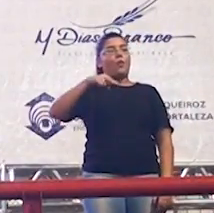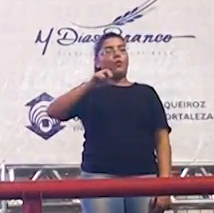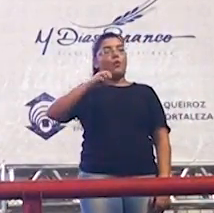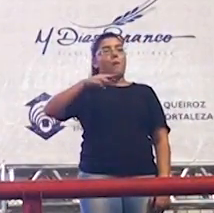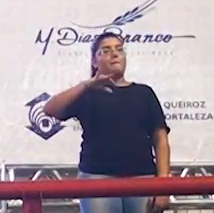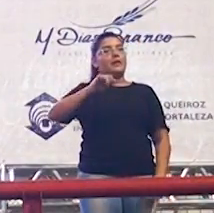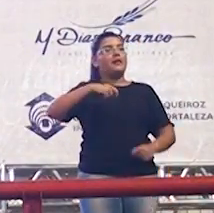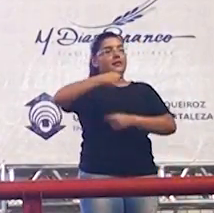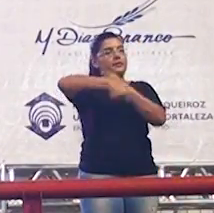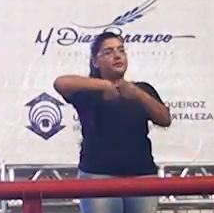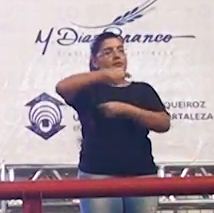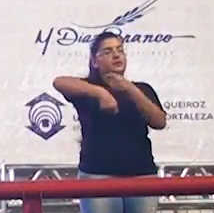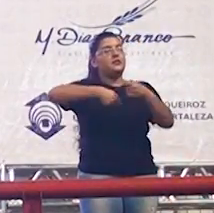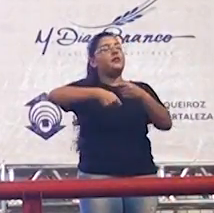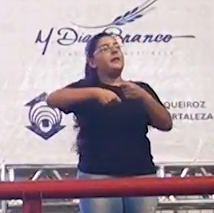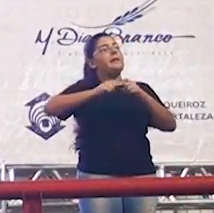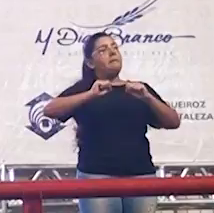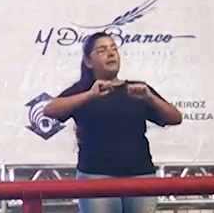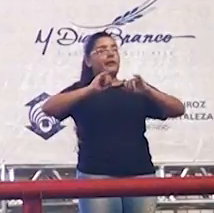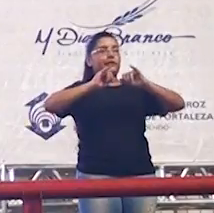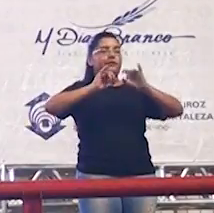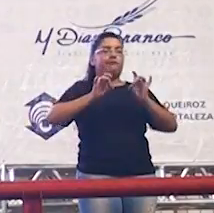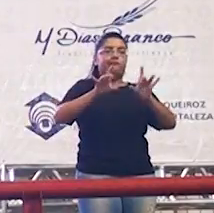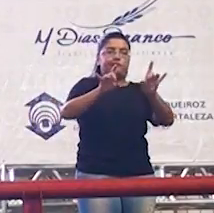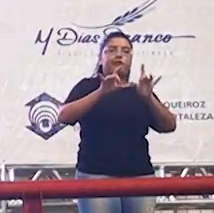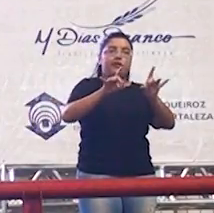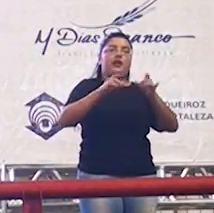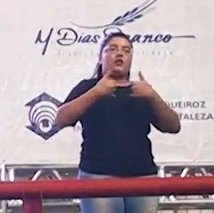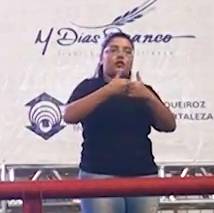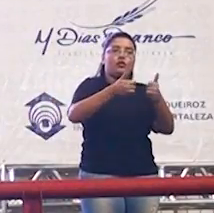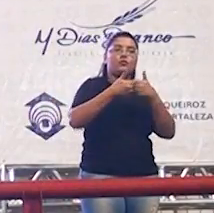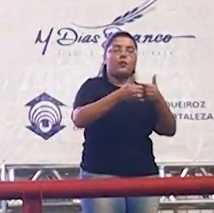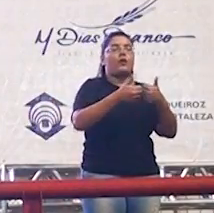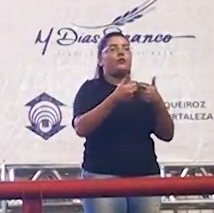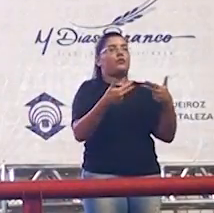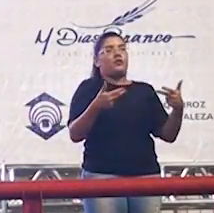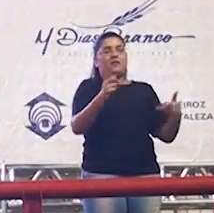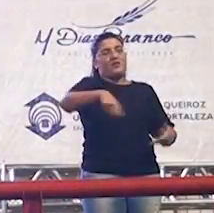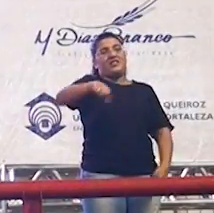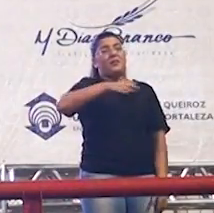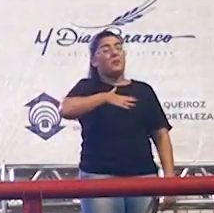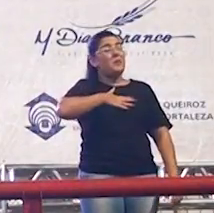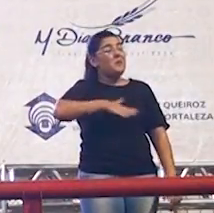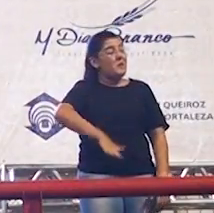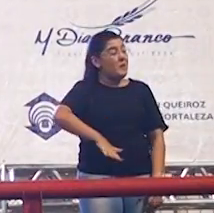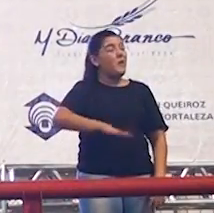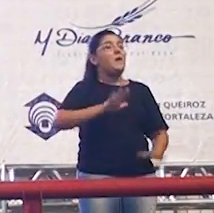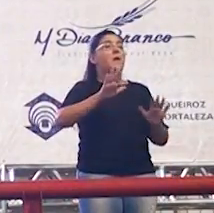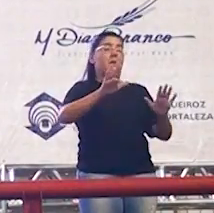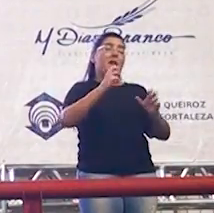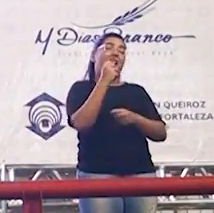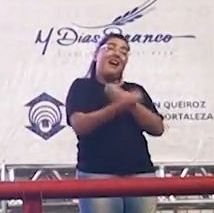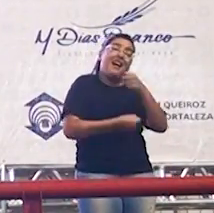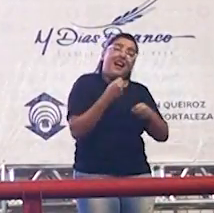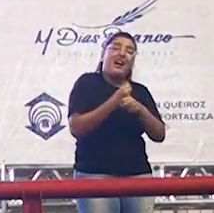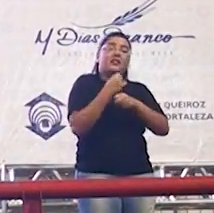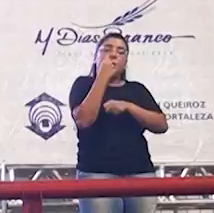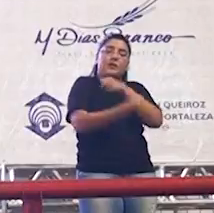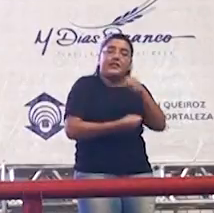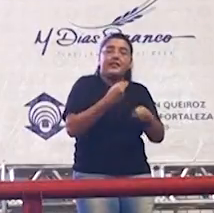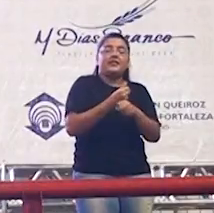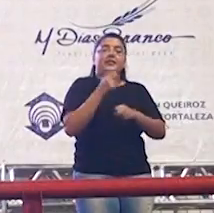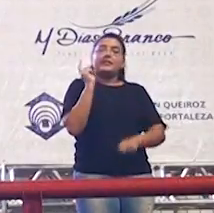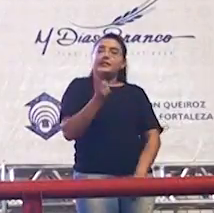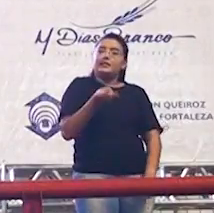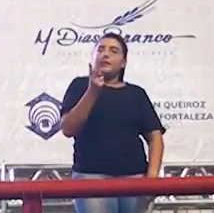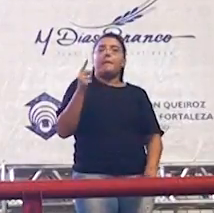Economia, comércio e transporte, que é uma parte que ninguém gosta, mas que não tem um ano de Enem, que vocês